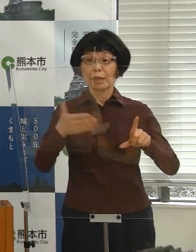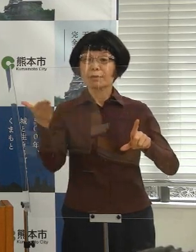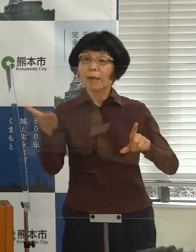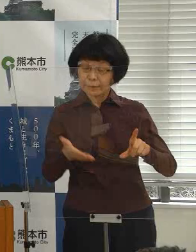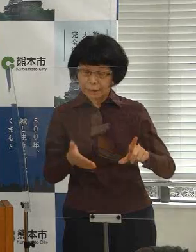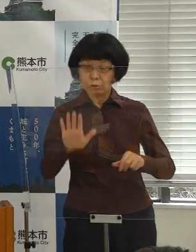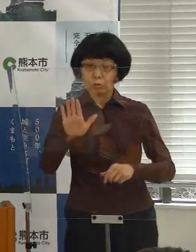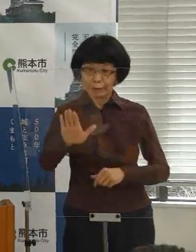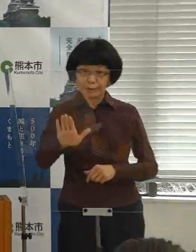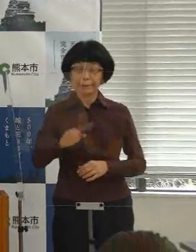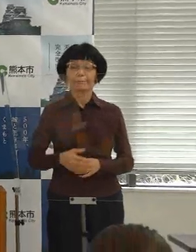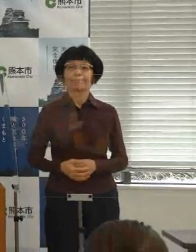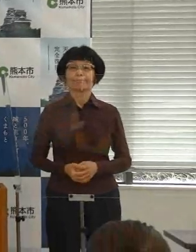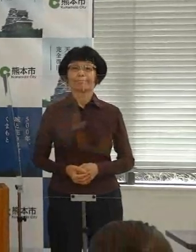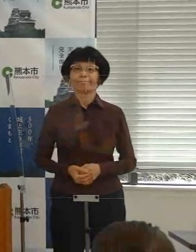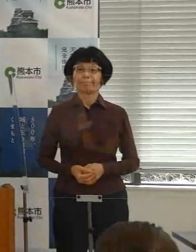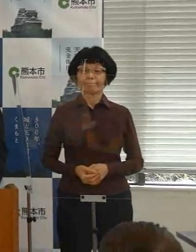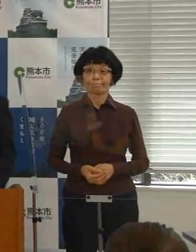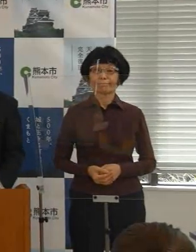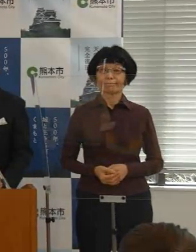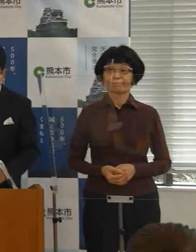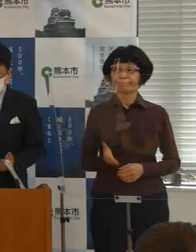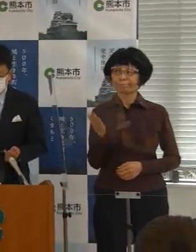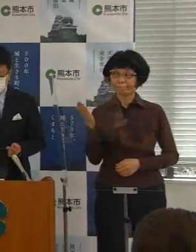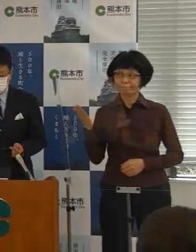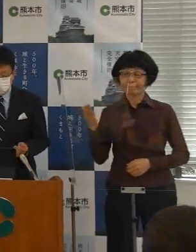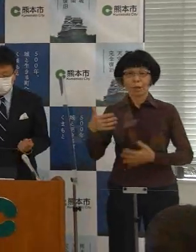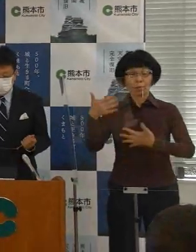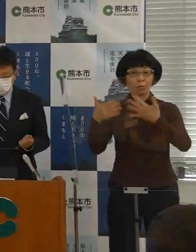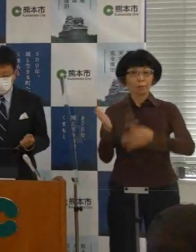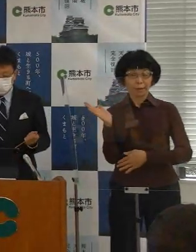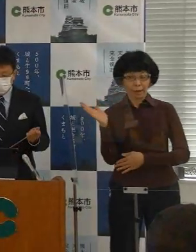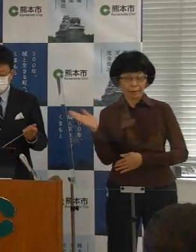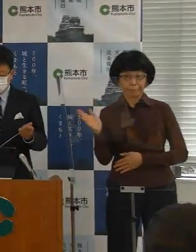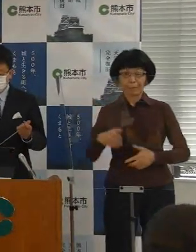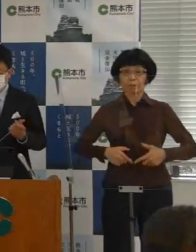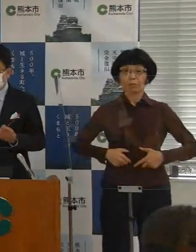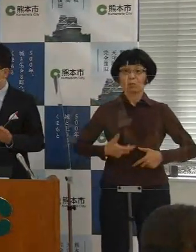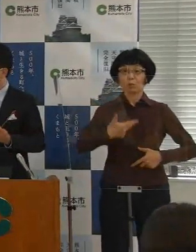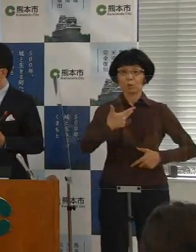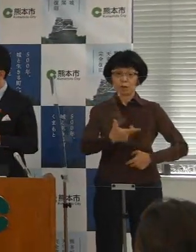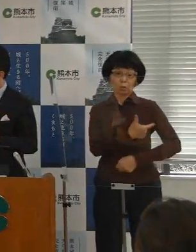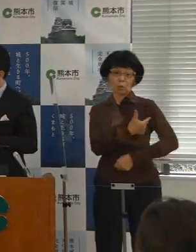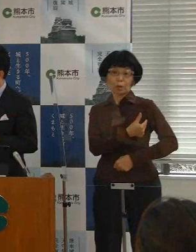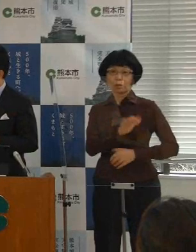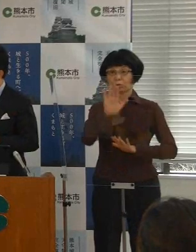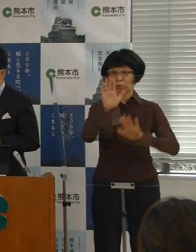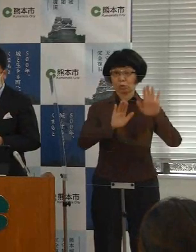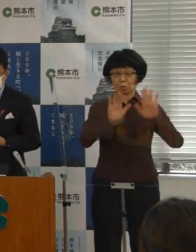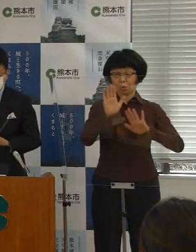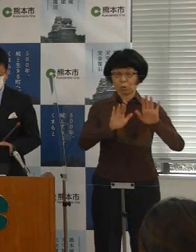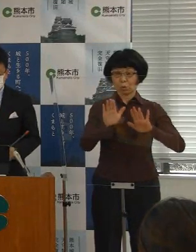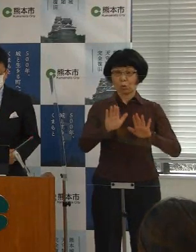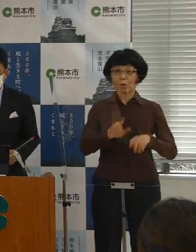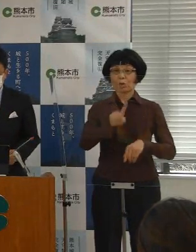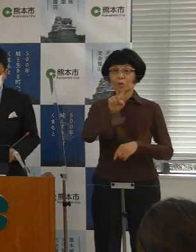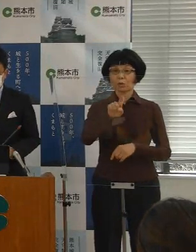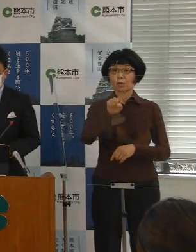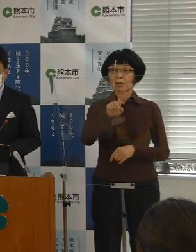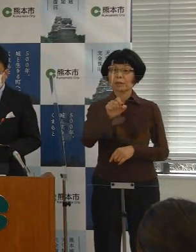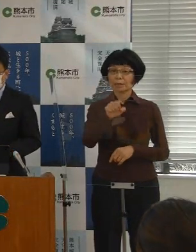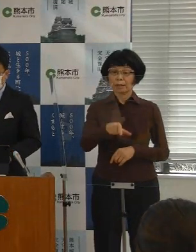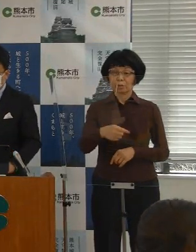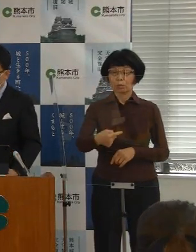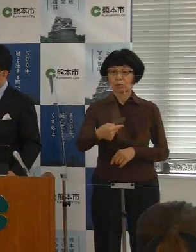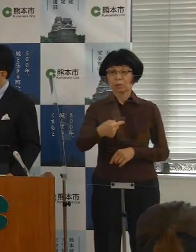。またモニターをご覧ください。本市の接種状況につきましては11月1日現